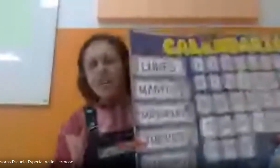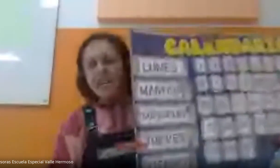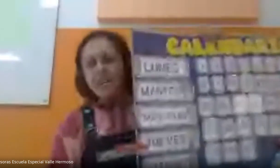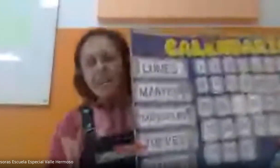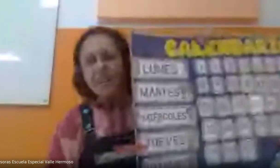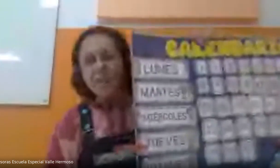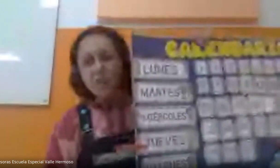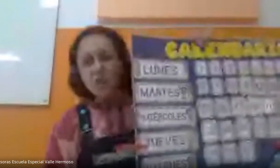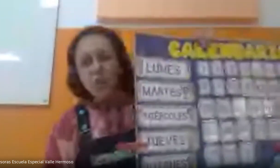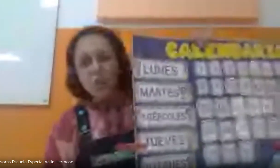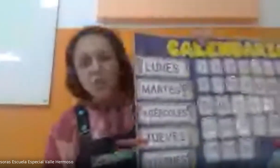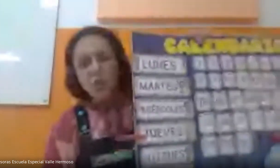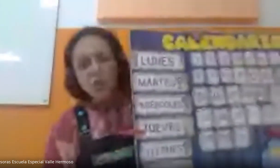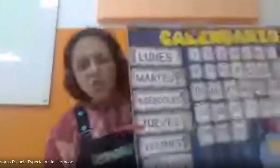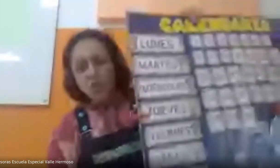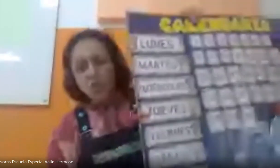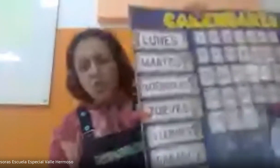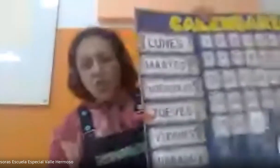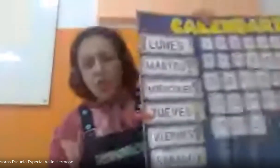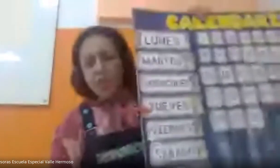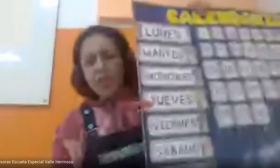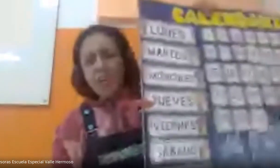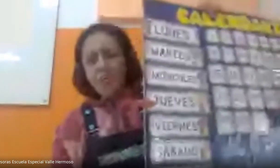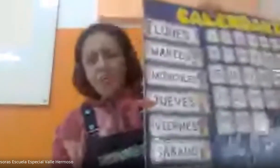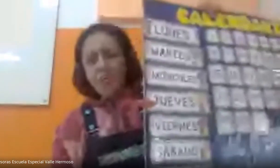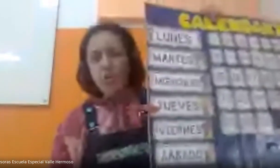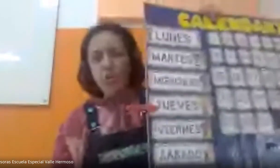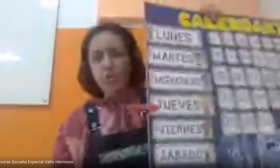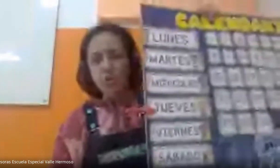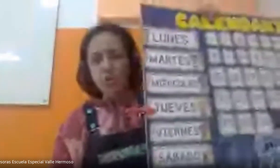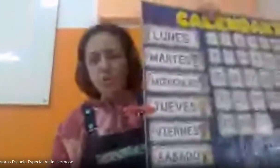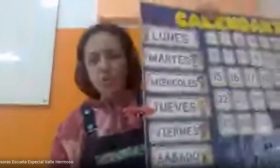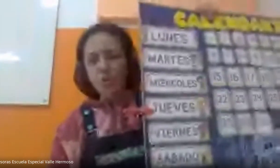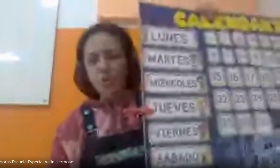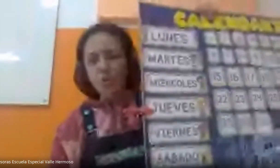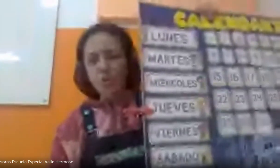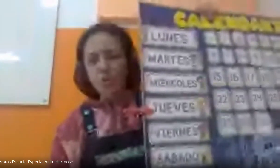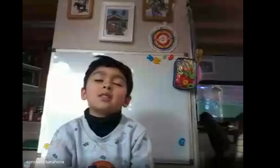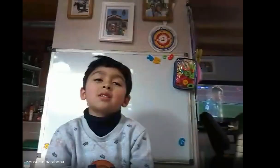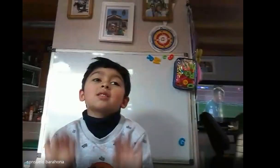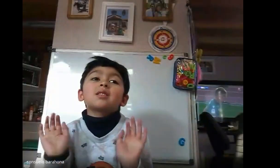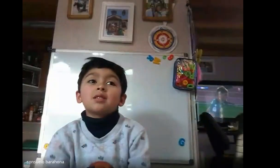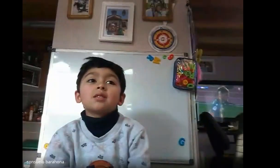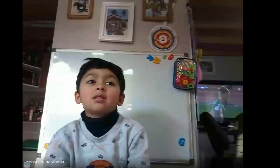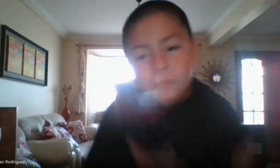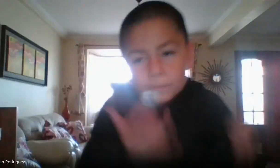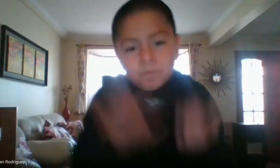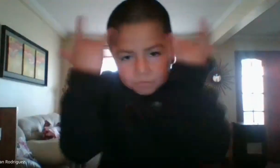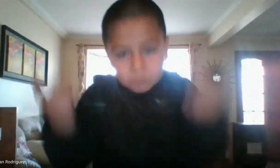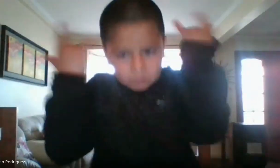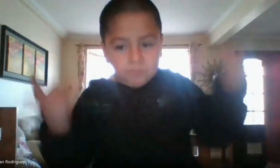días de la semana. Vamos todos juntos. A ver, vamos. A la cuenta de